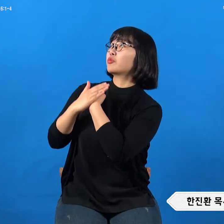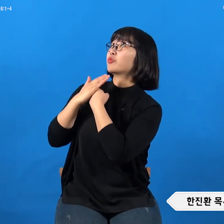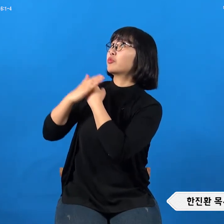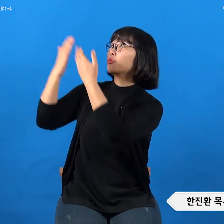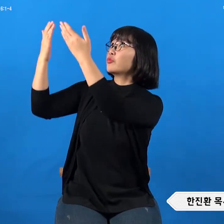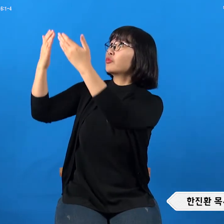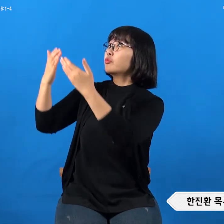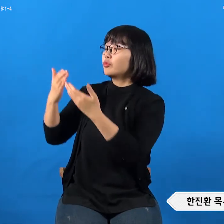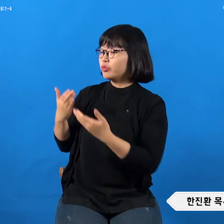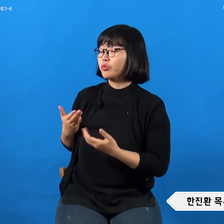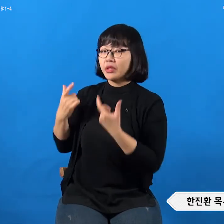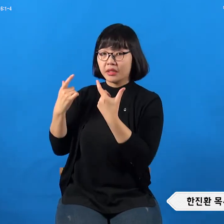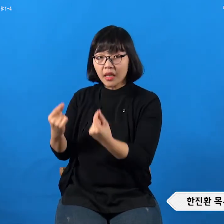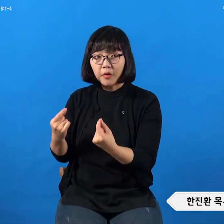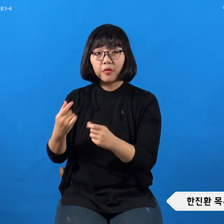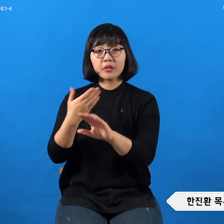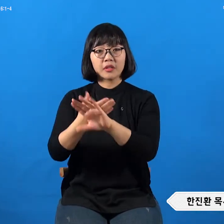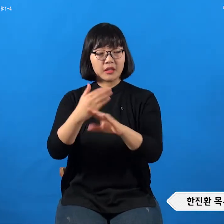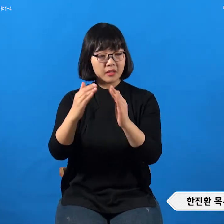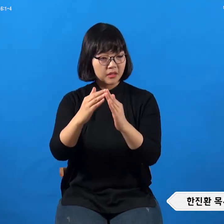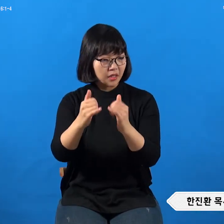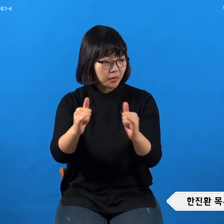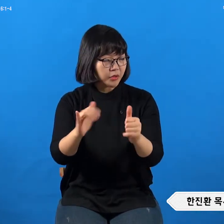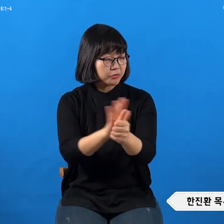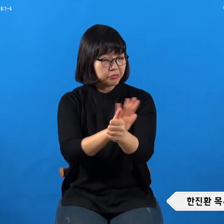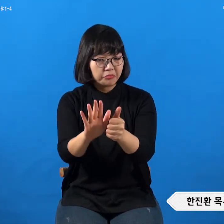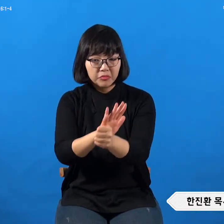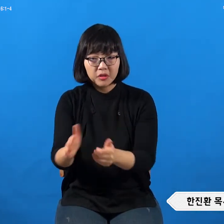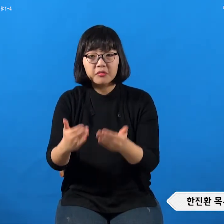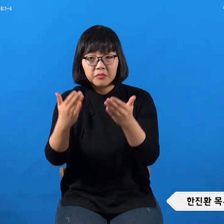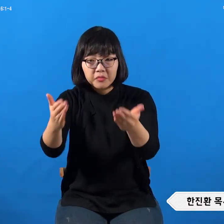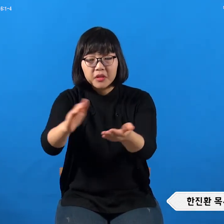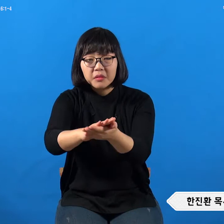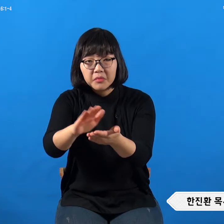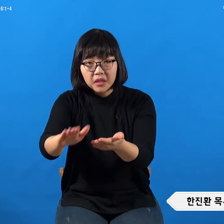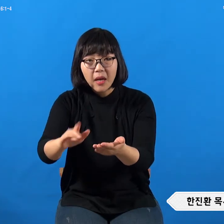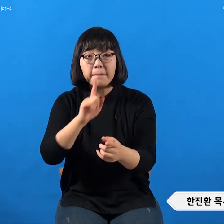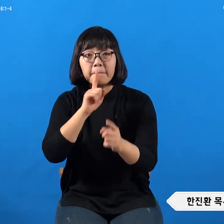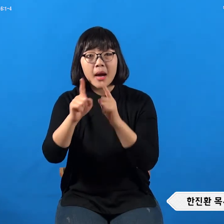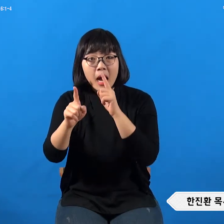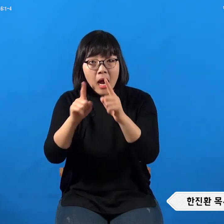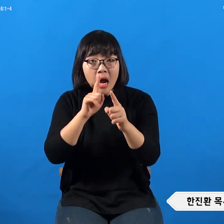하겠습니다. 그렇게 한다면 우리는 구약 백성들보다 더 많이 해야 됩니다.